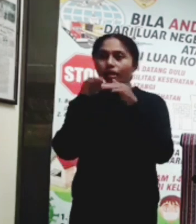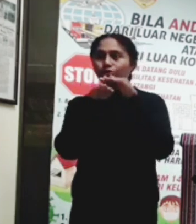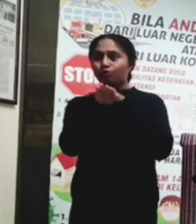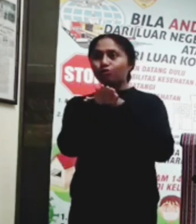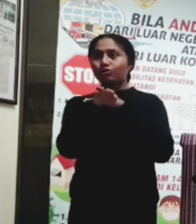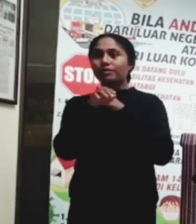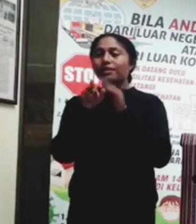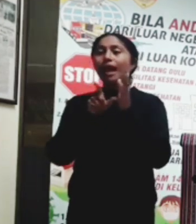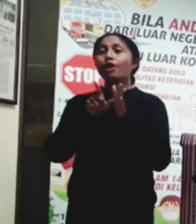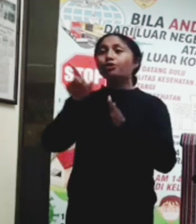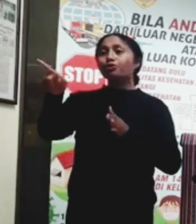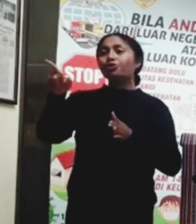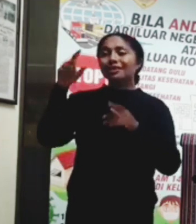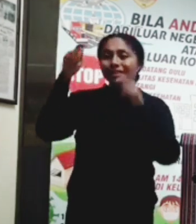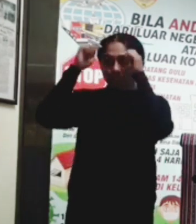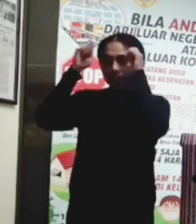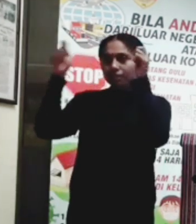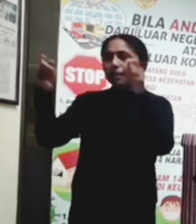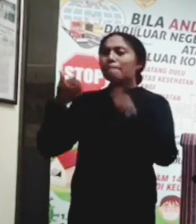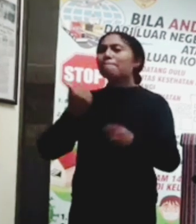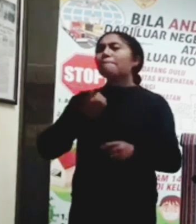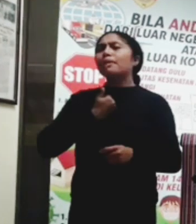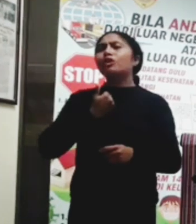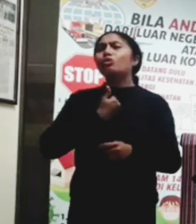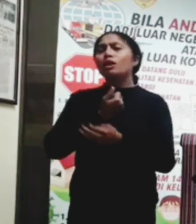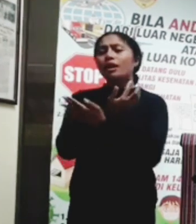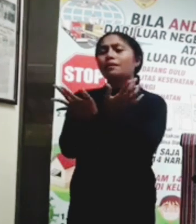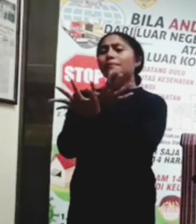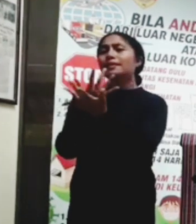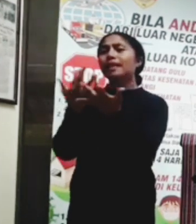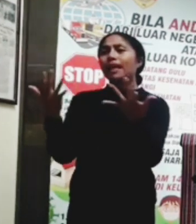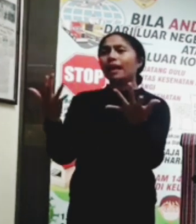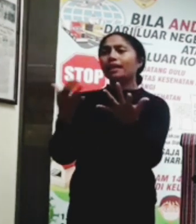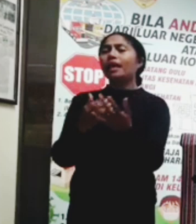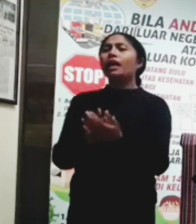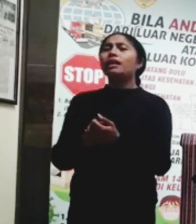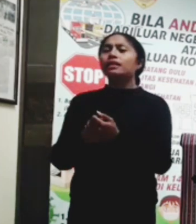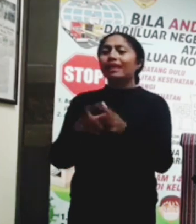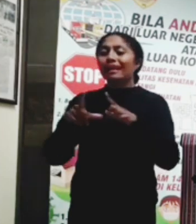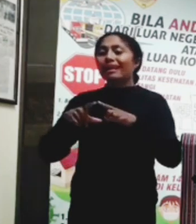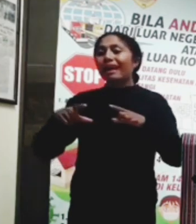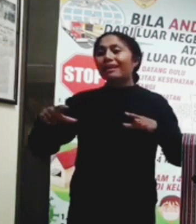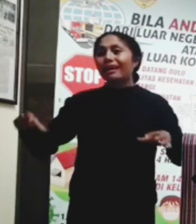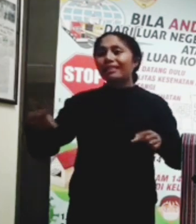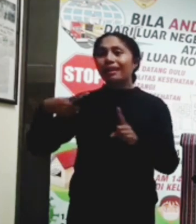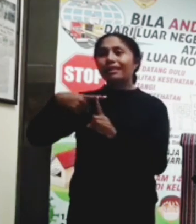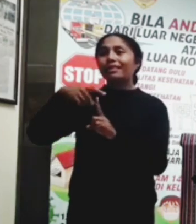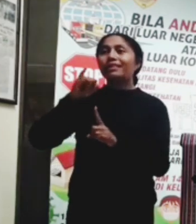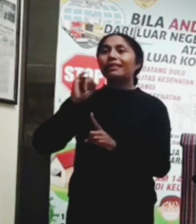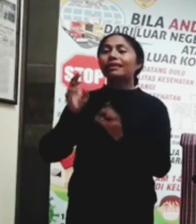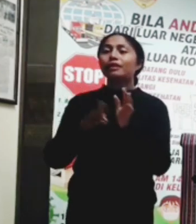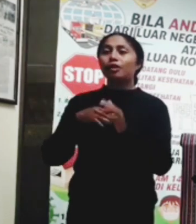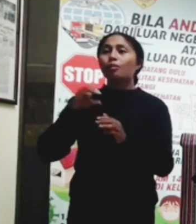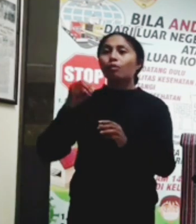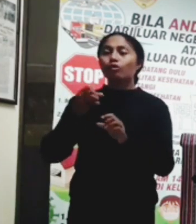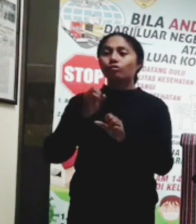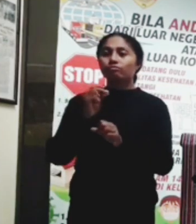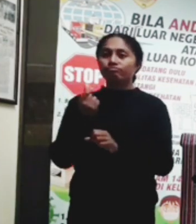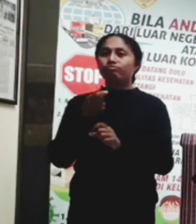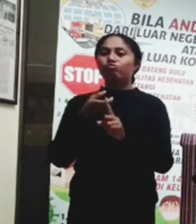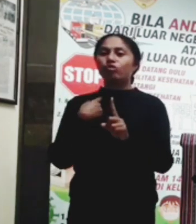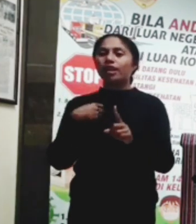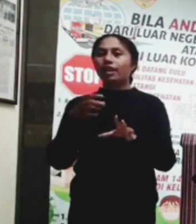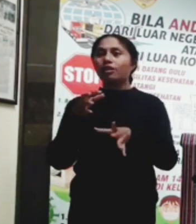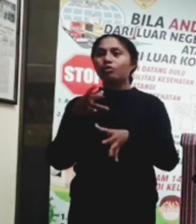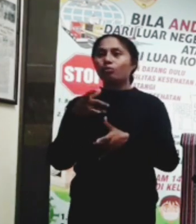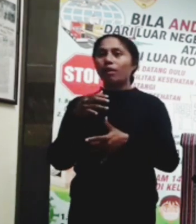Ayo kita harapkan bantuan dari masyarakat didaratan Timur mulai dari kota Kupang sampai dengan